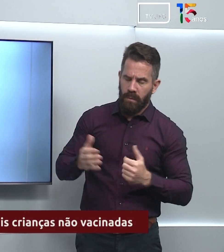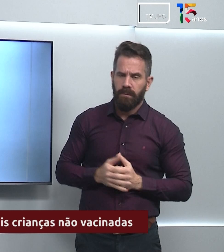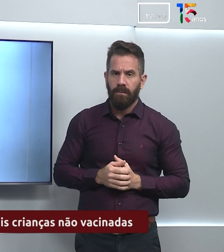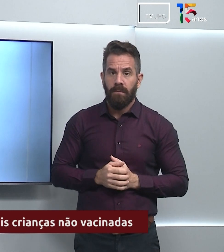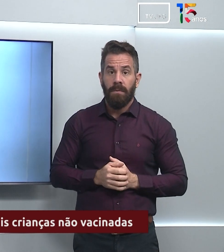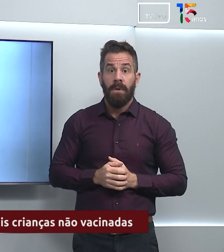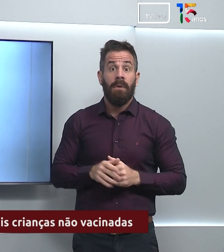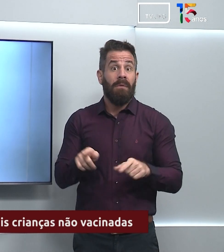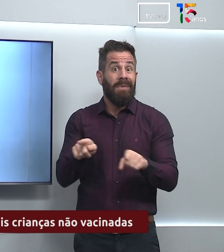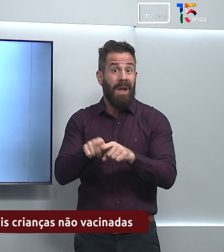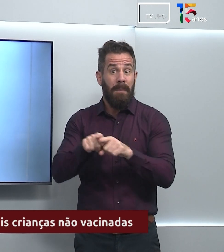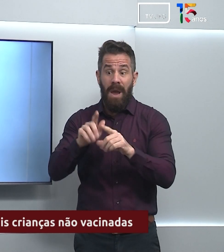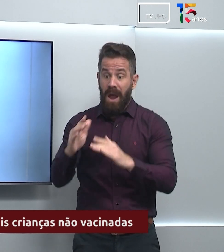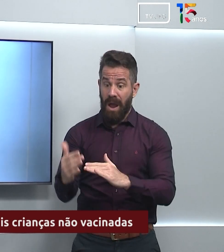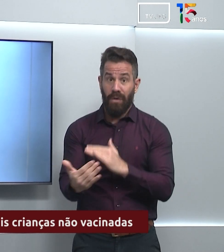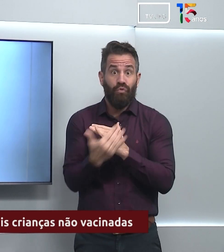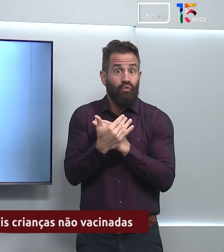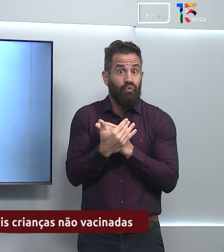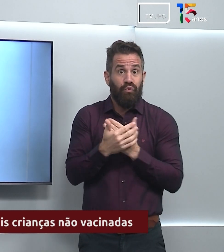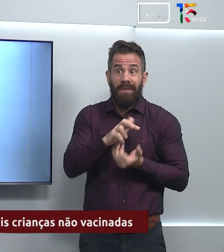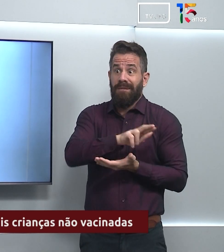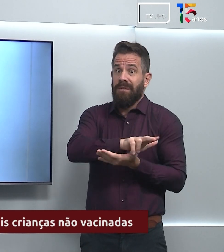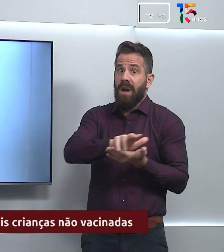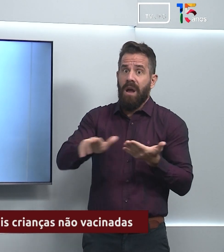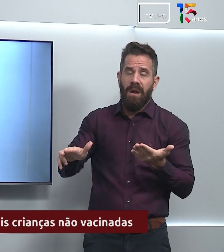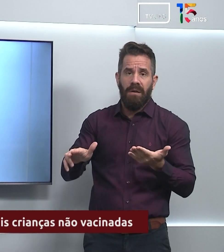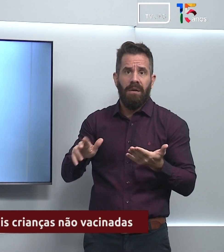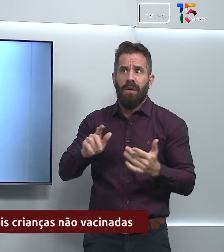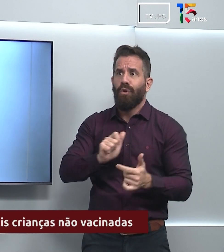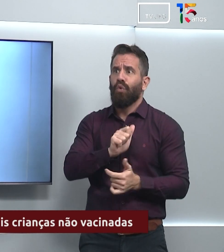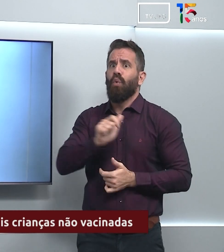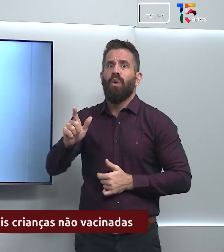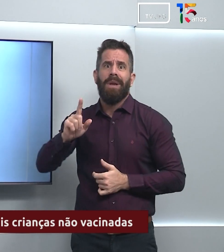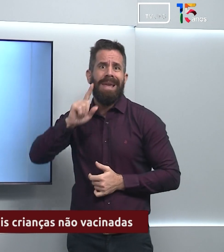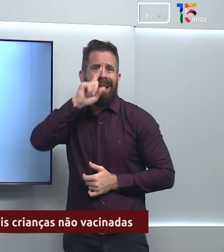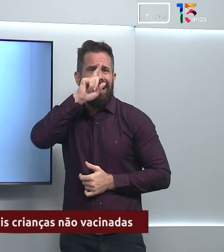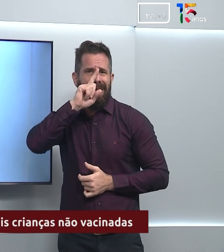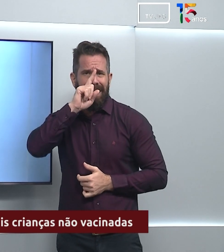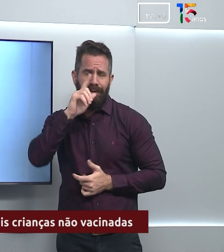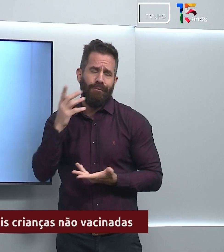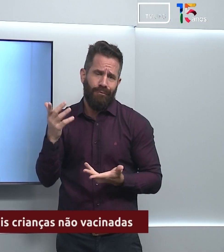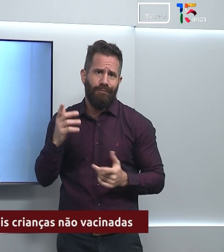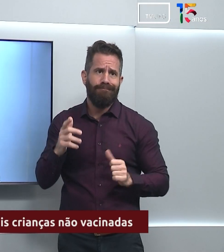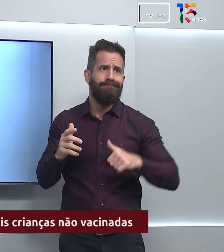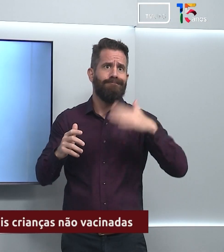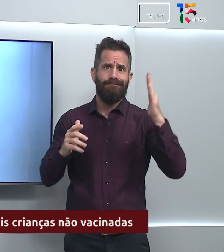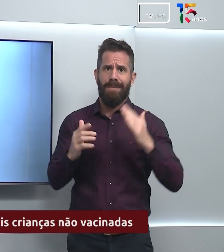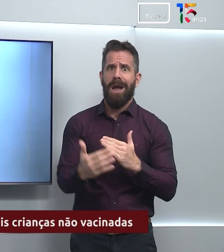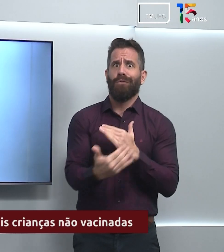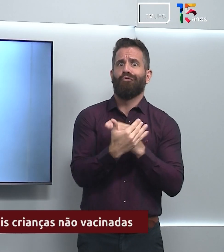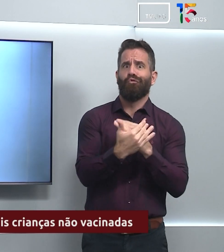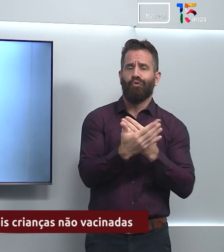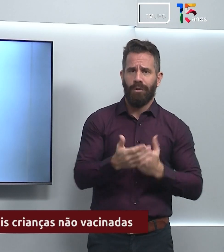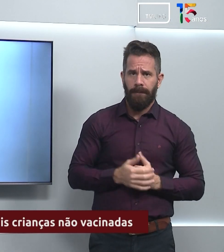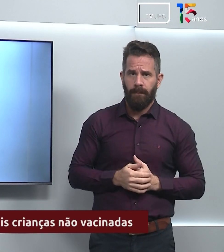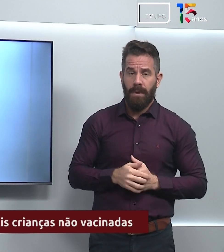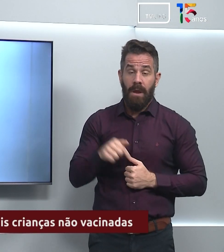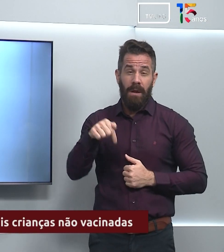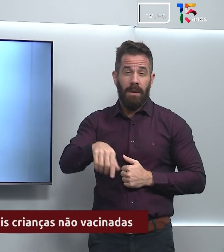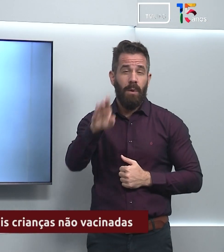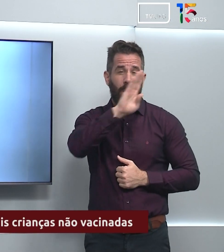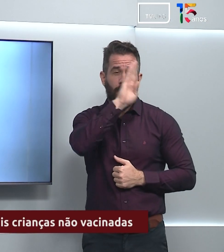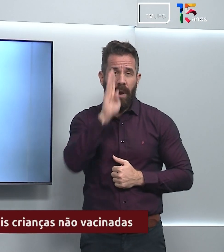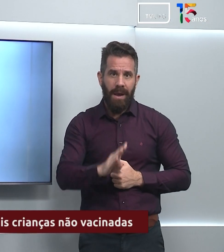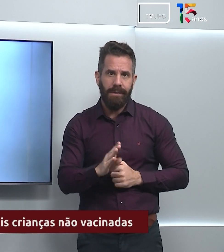benefícios são muito maiores do que os riscos em relação à vacina. O Brasil, esse ano, a gente